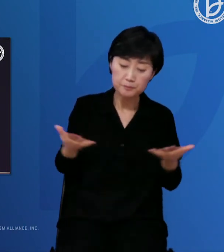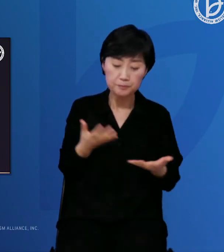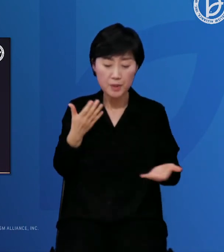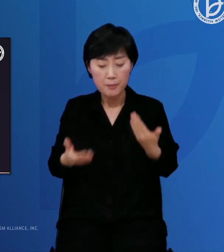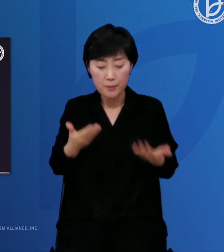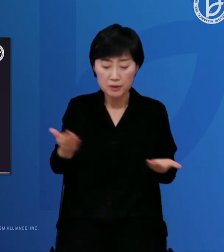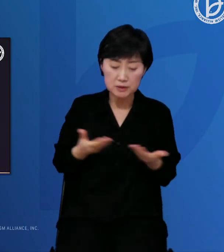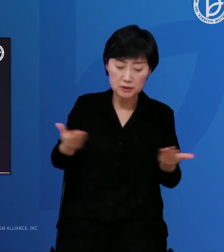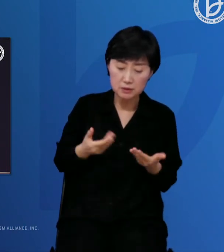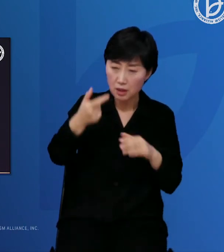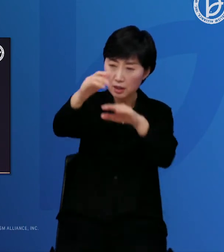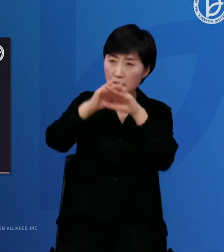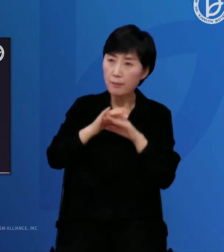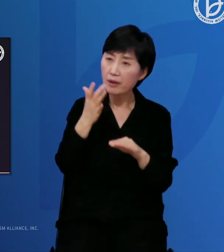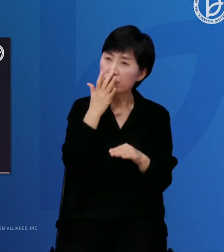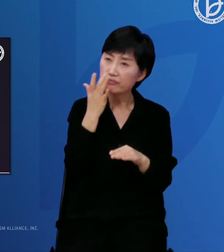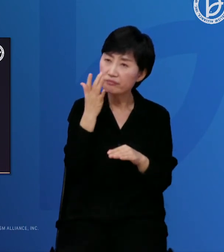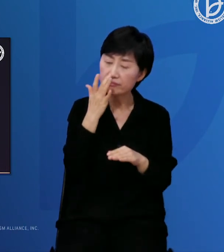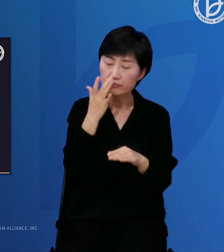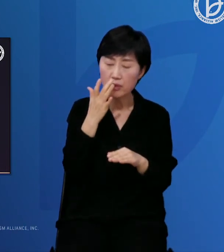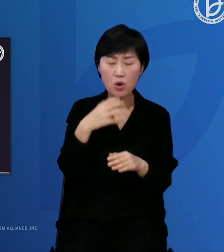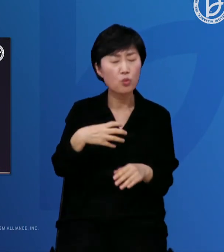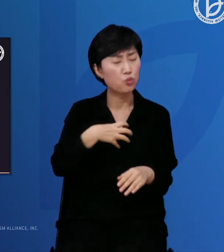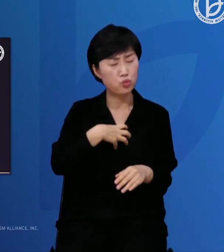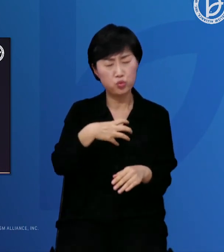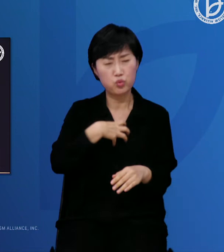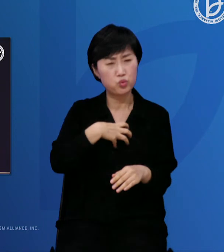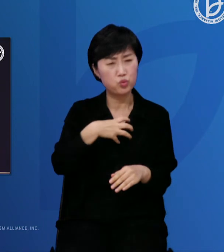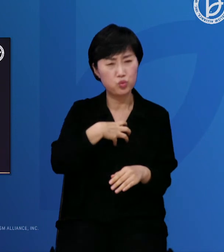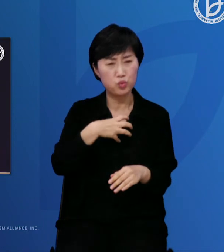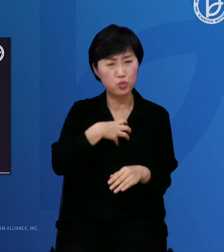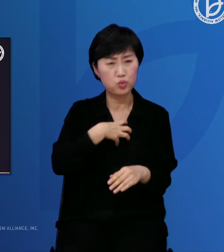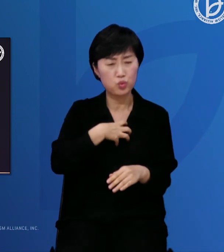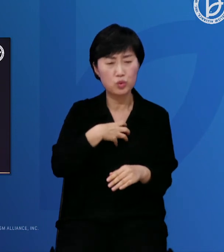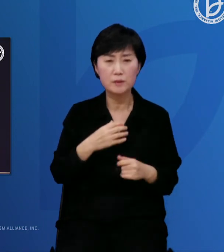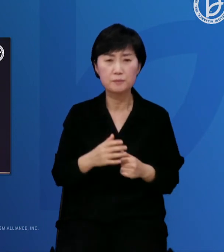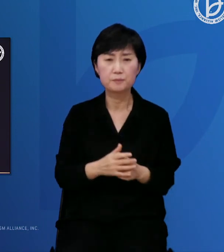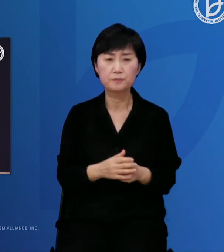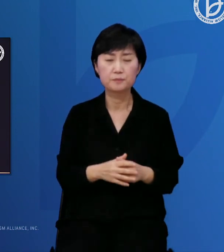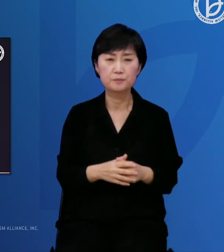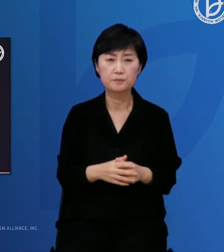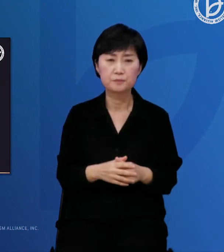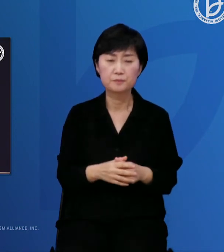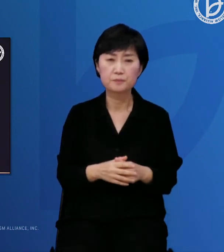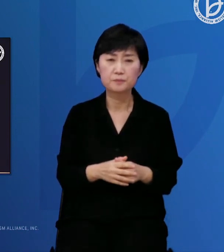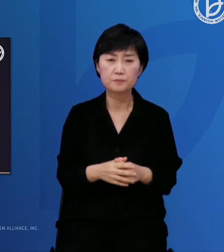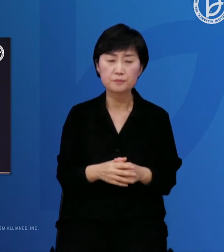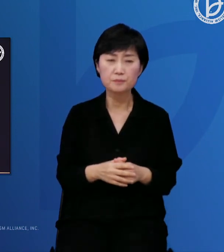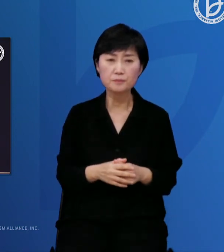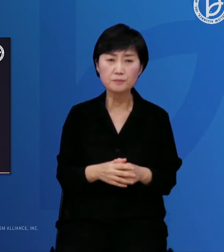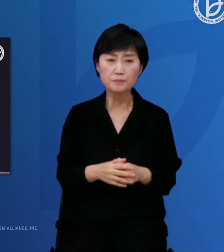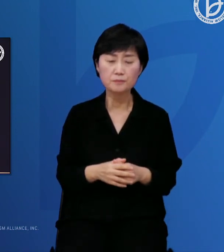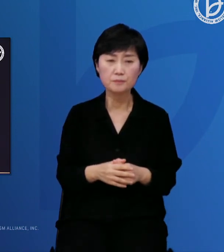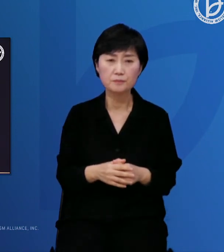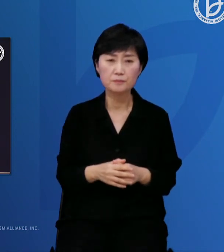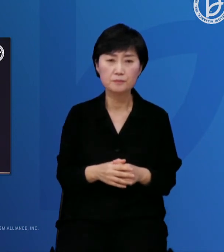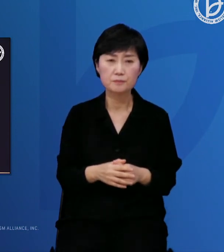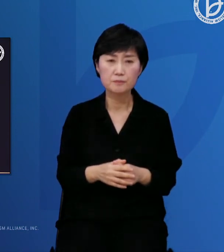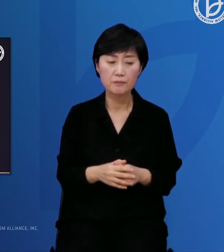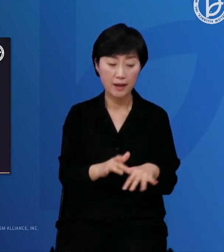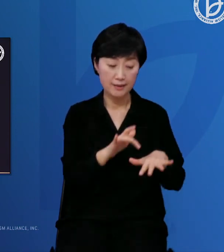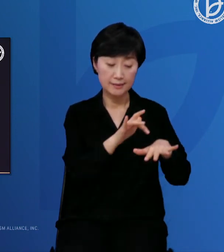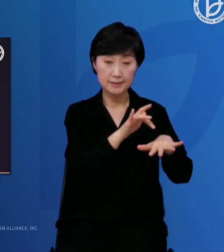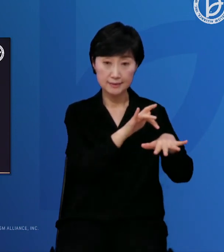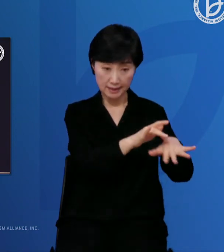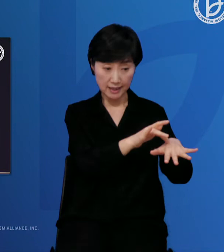뺏겨요. There are a lot of church officers who hold very important positions in society, but as you engage in the work that you need to do, you can lose hold of the blessing of worship. 이